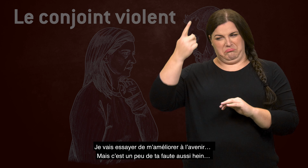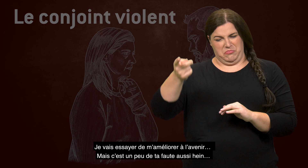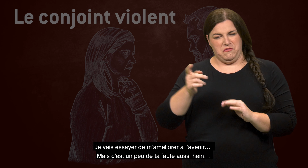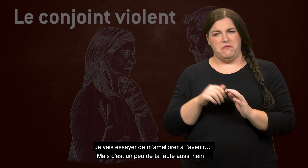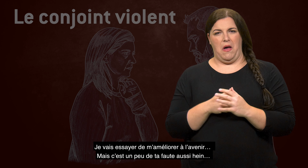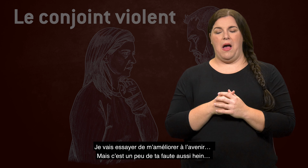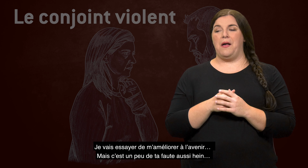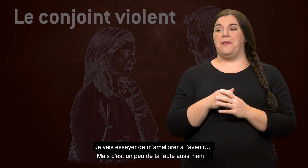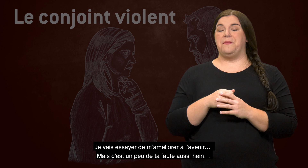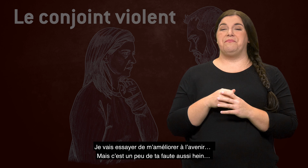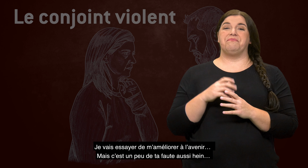un peu de ta faute aussi, hein?